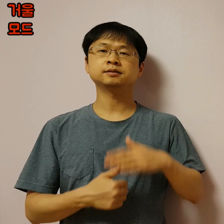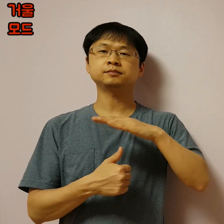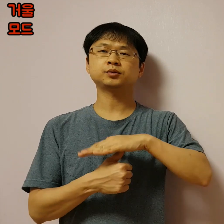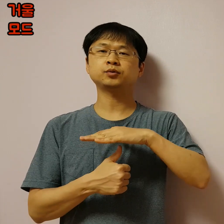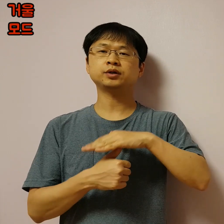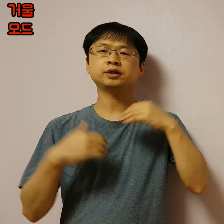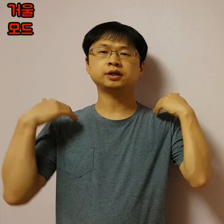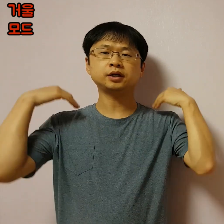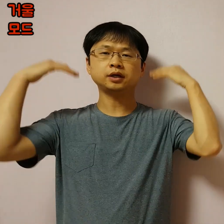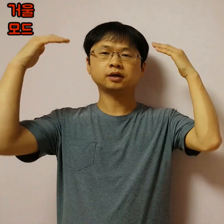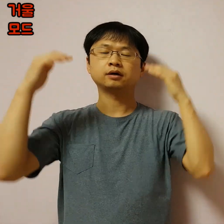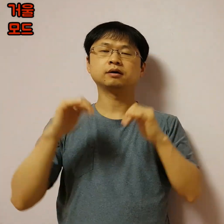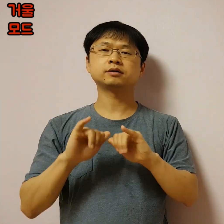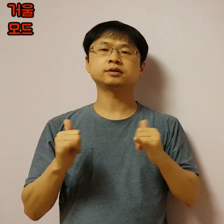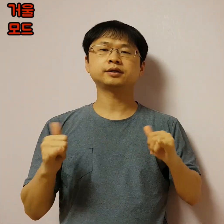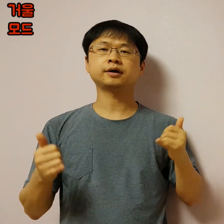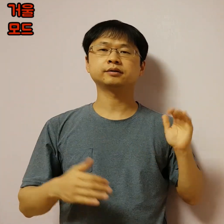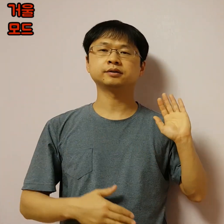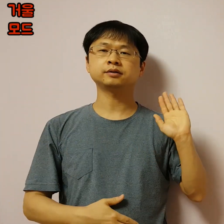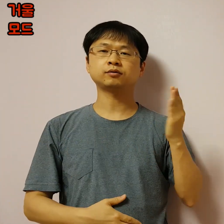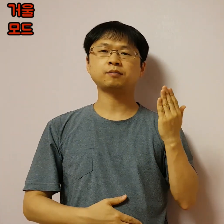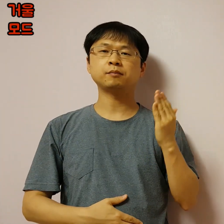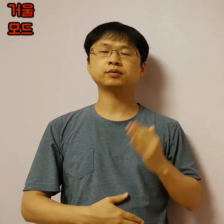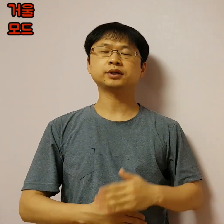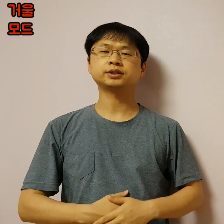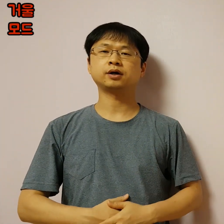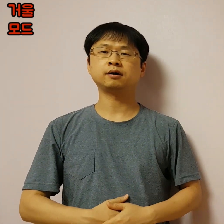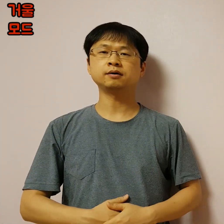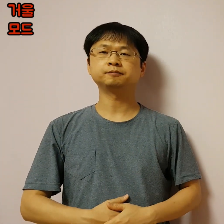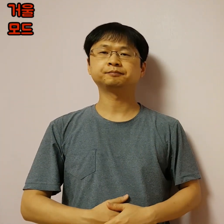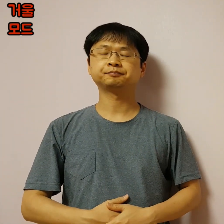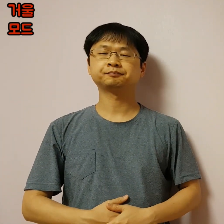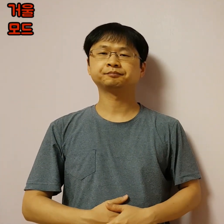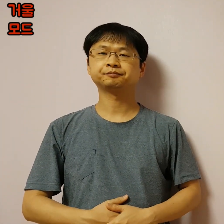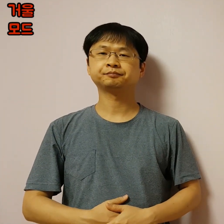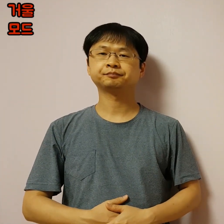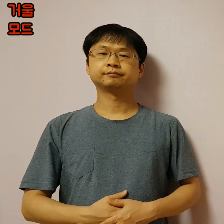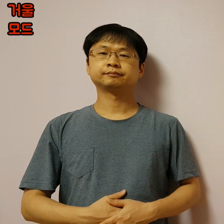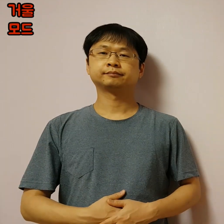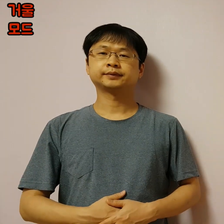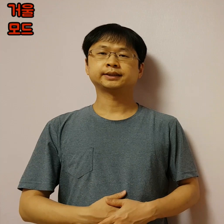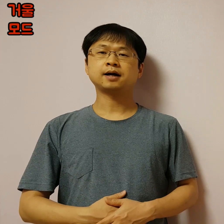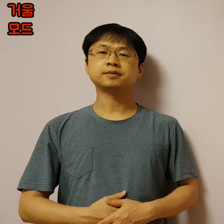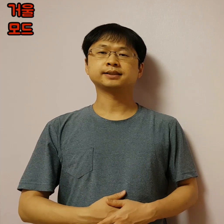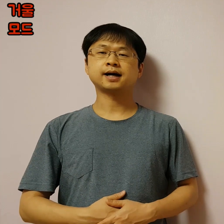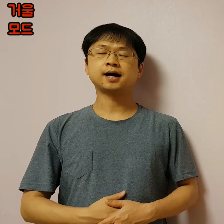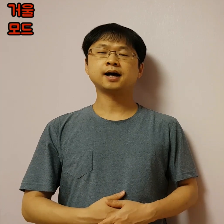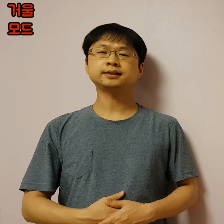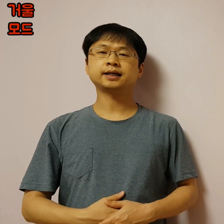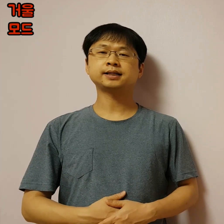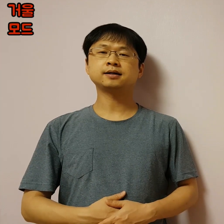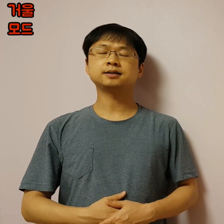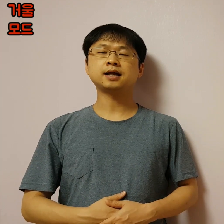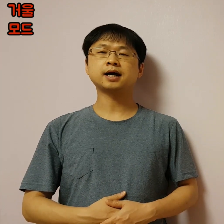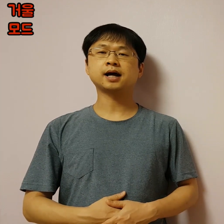다음, 소년이 어른이 되어는 또 반복되죠. 다음 가사, 세상을